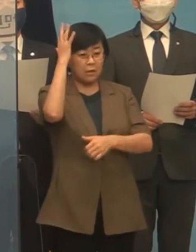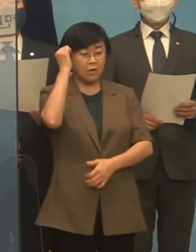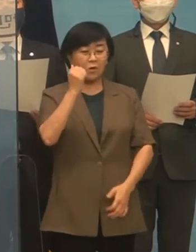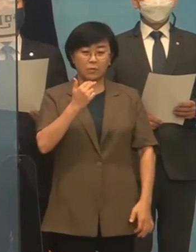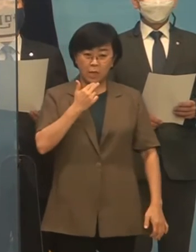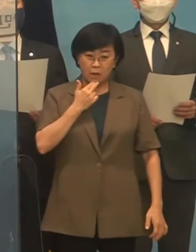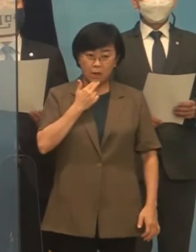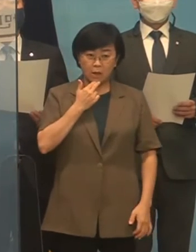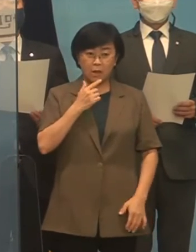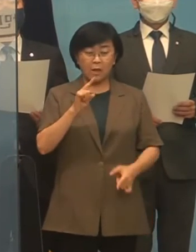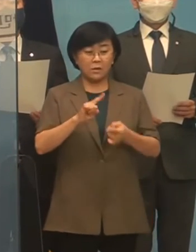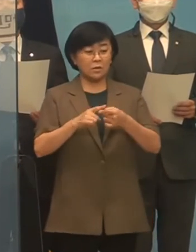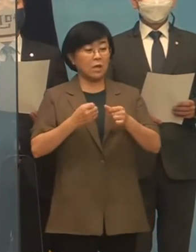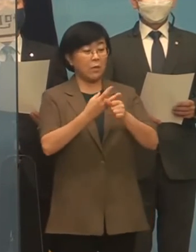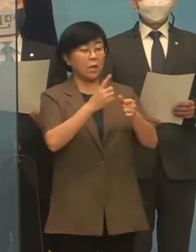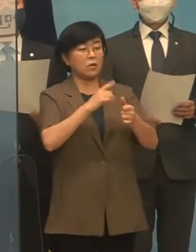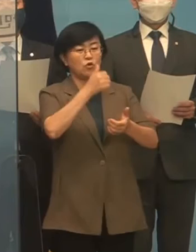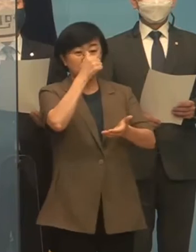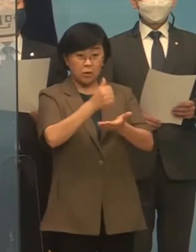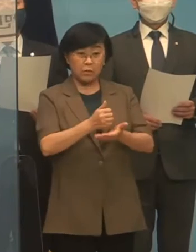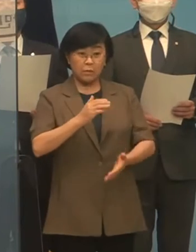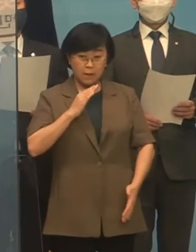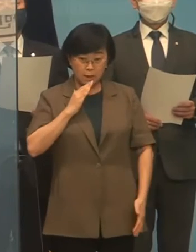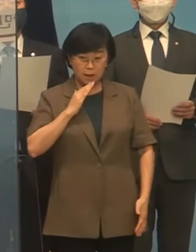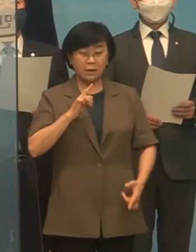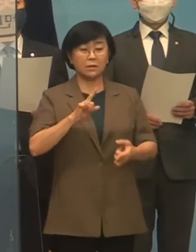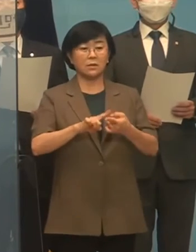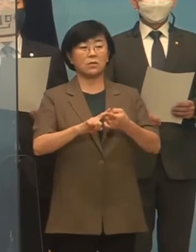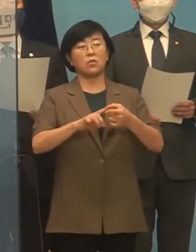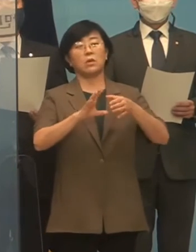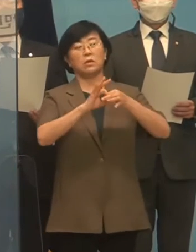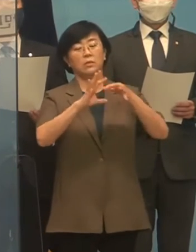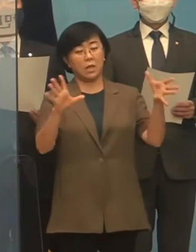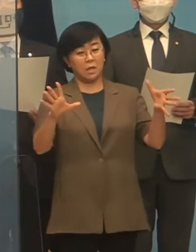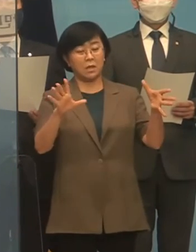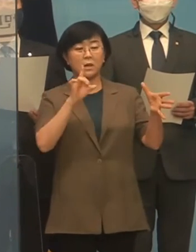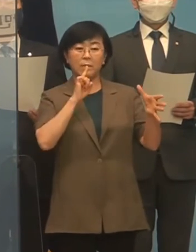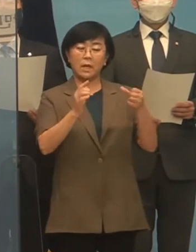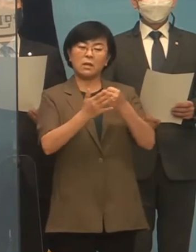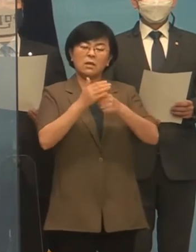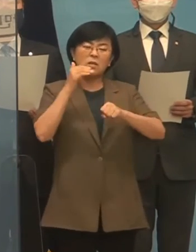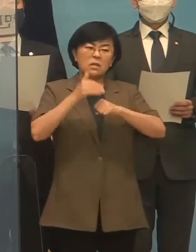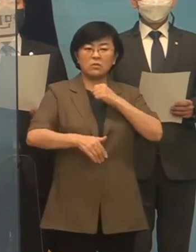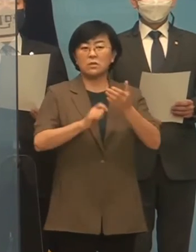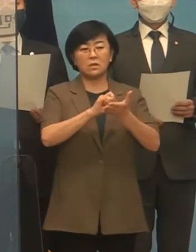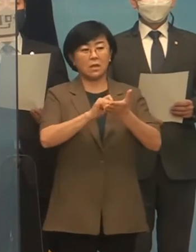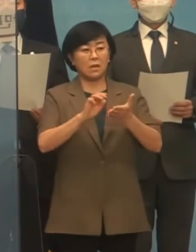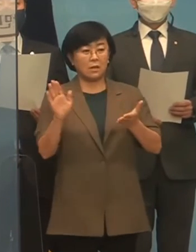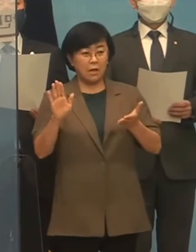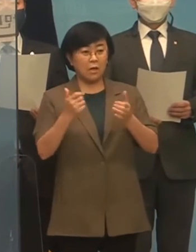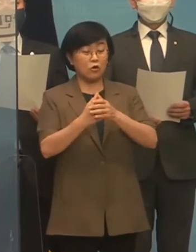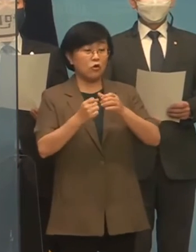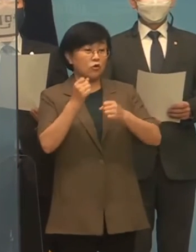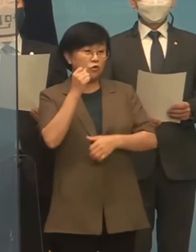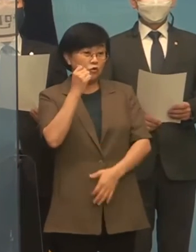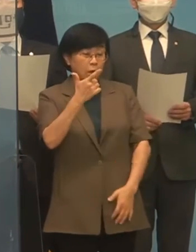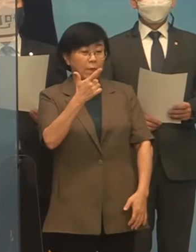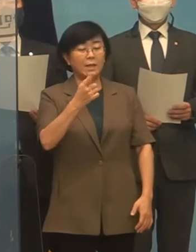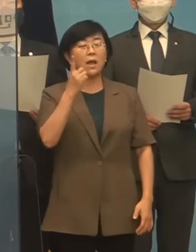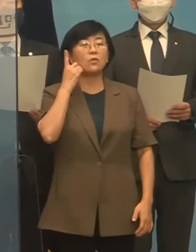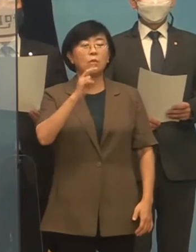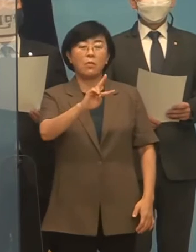난다. 전달만 한 게 무슨 죄냐? 본인과 관련이 없다. 나는 그런 식으로 안 쓴다. 6개월마다 휴대폰을